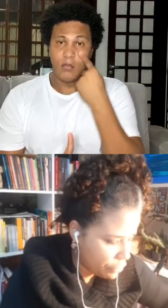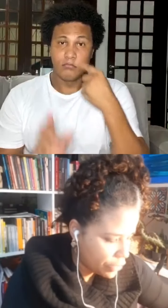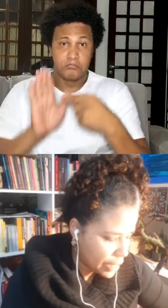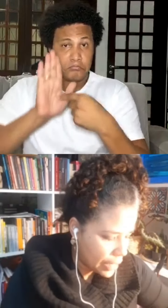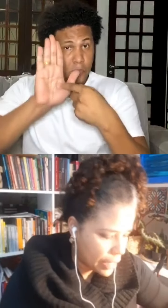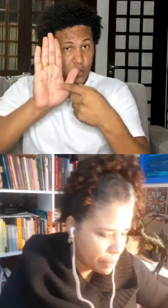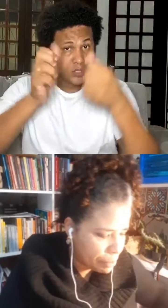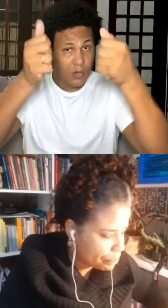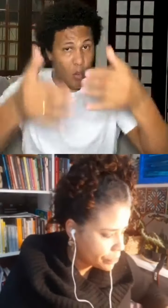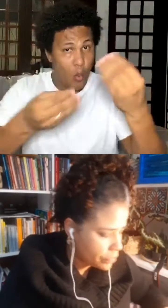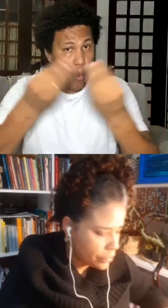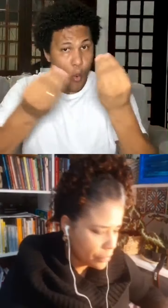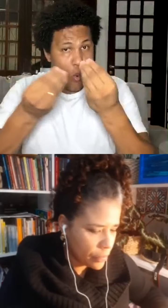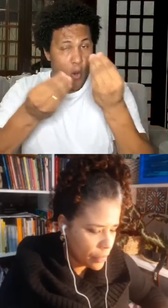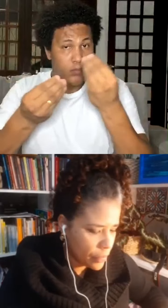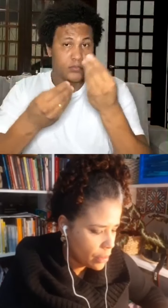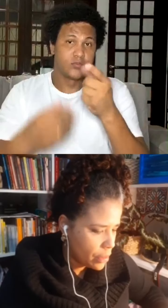vivo aqui.